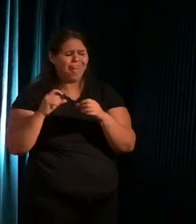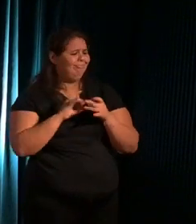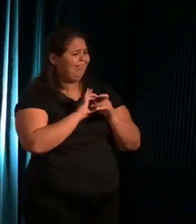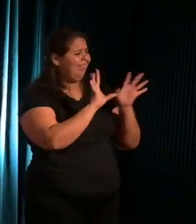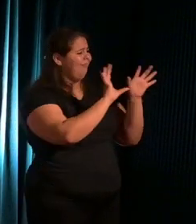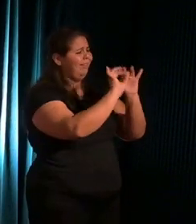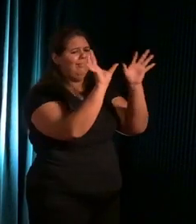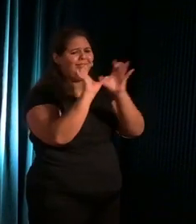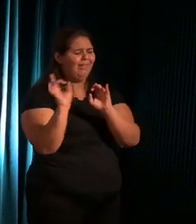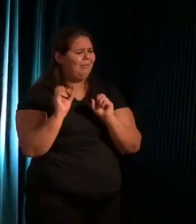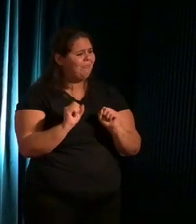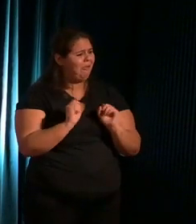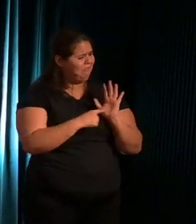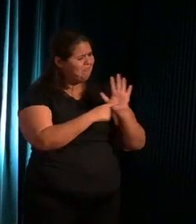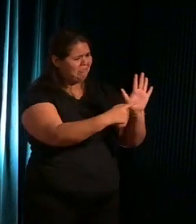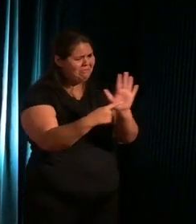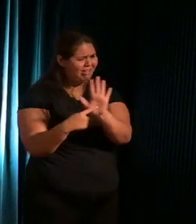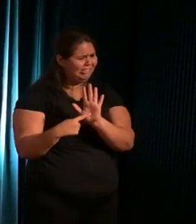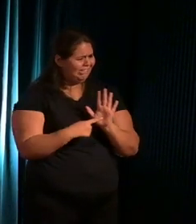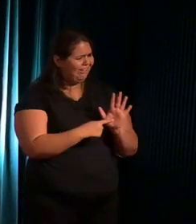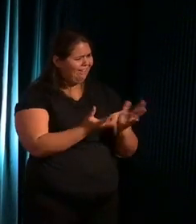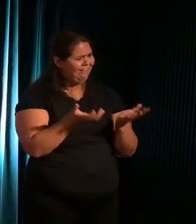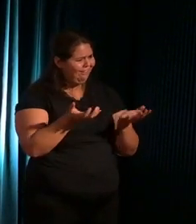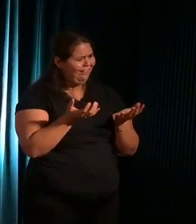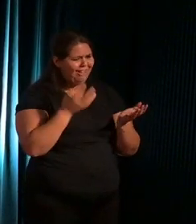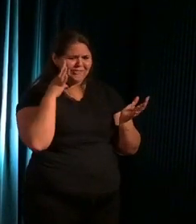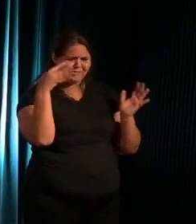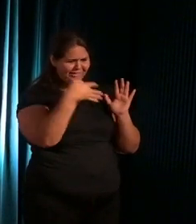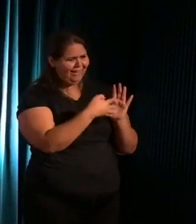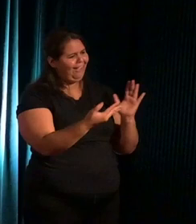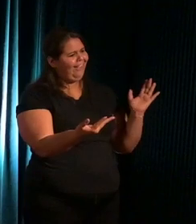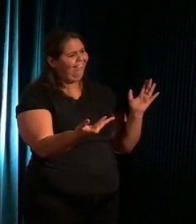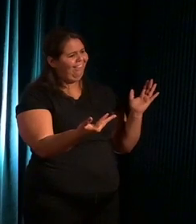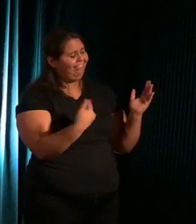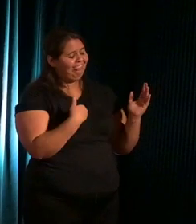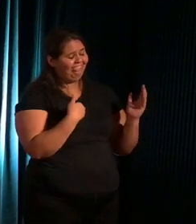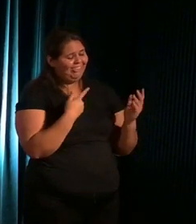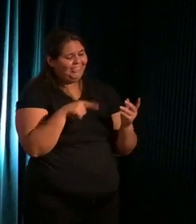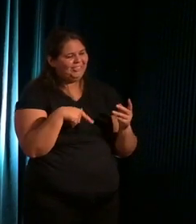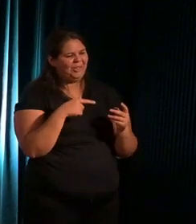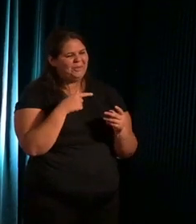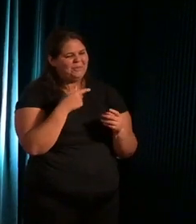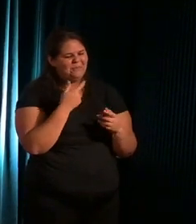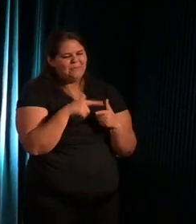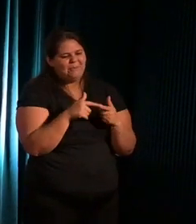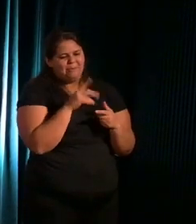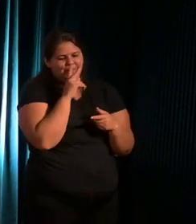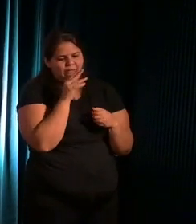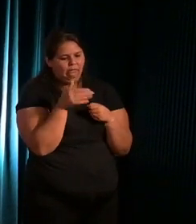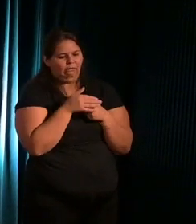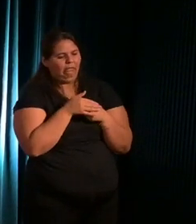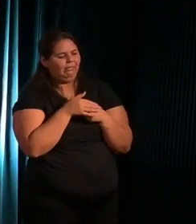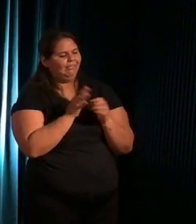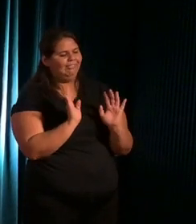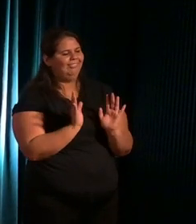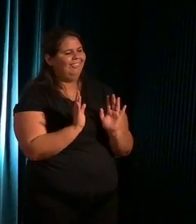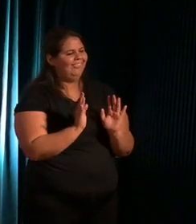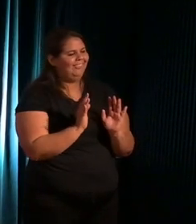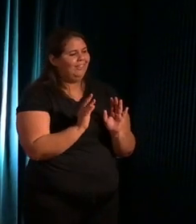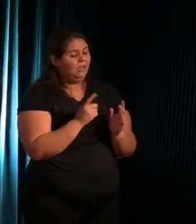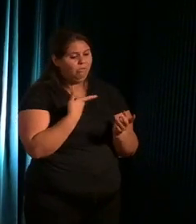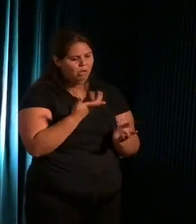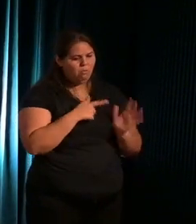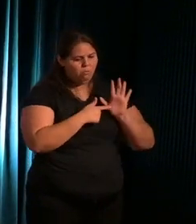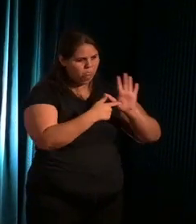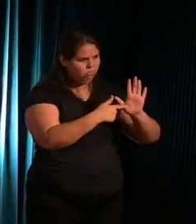Tudo que eu faço, eu quero mostrar. Eu sou obtuso nisso. Eu quero clarificar que, olha, que isso